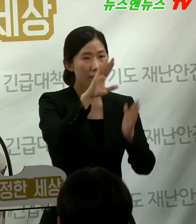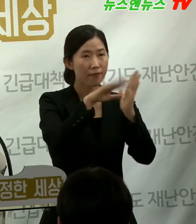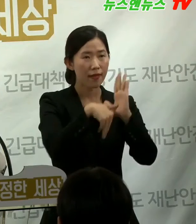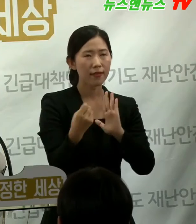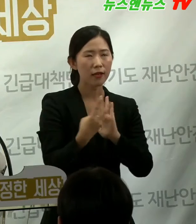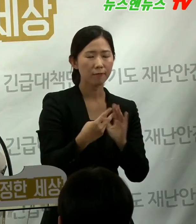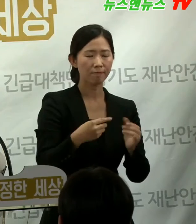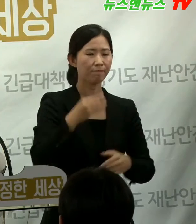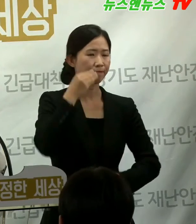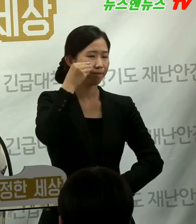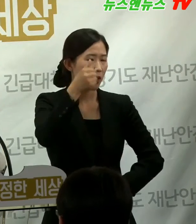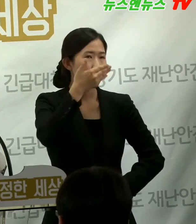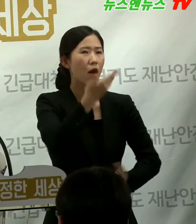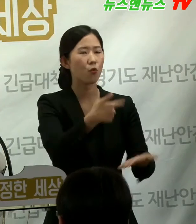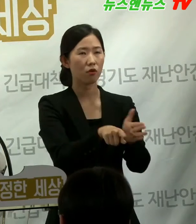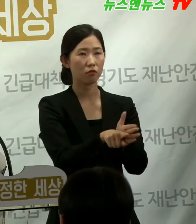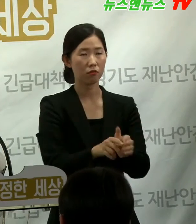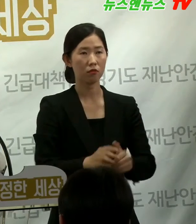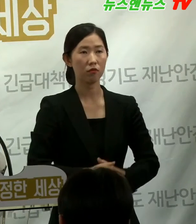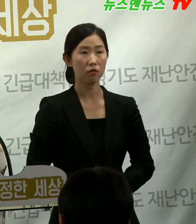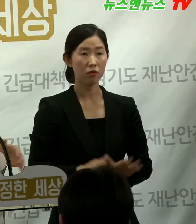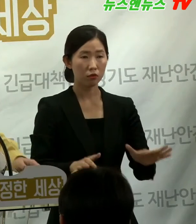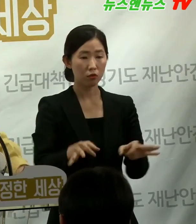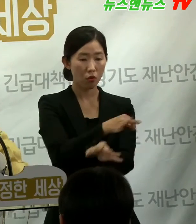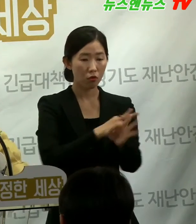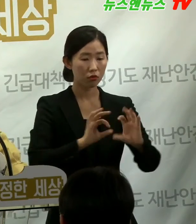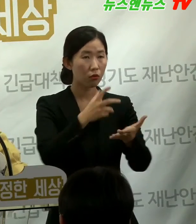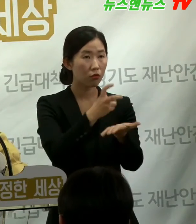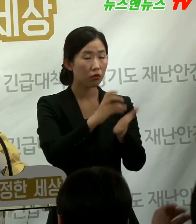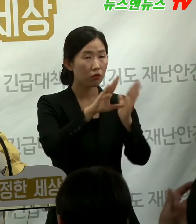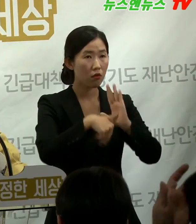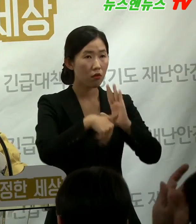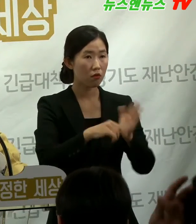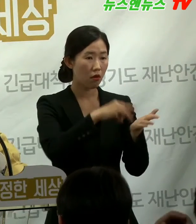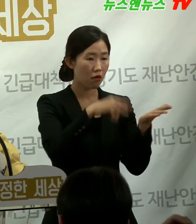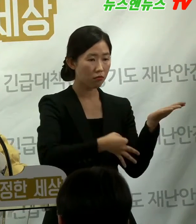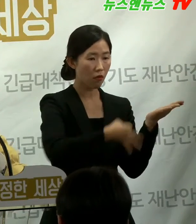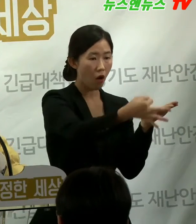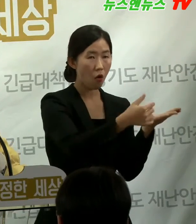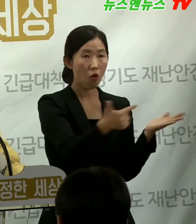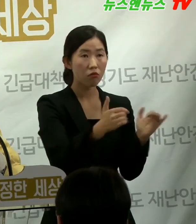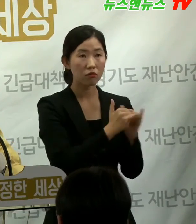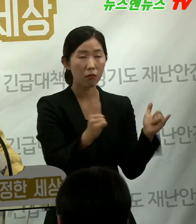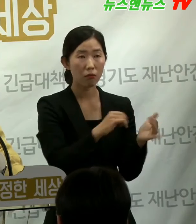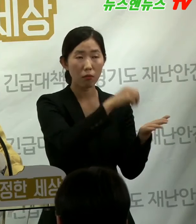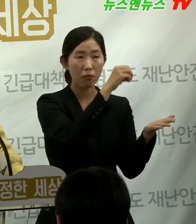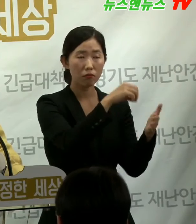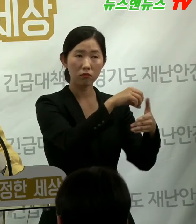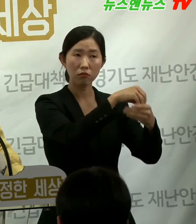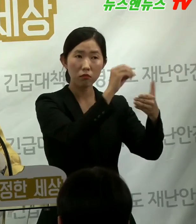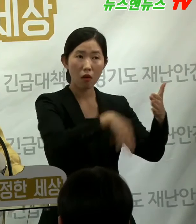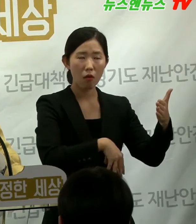경제정책 시행에서 세금 더 많이 나는 사람을 빼버릴 이유는 없는 것이죠. 그리고 좀 더 길게 보면